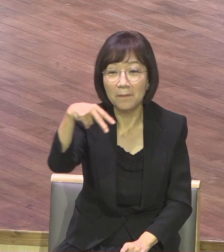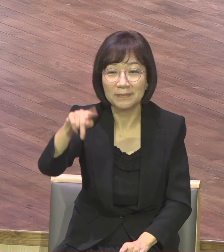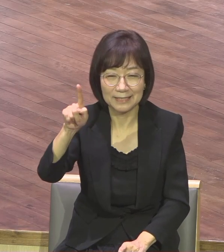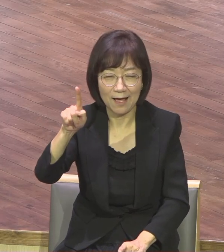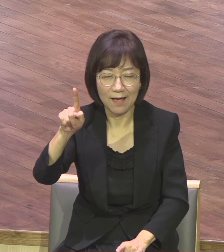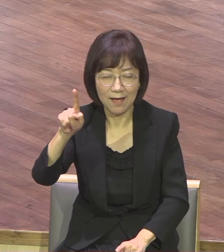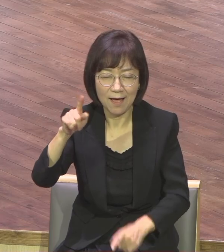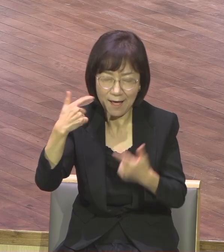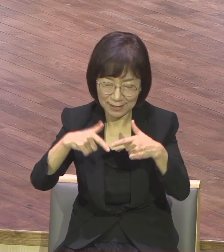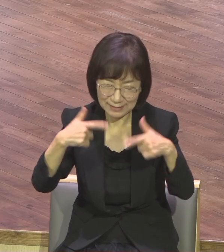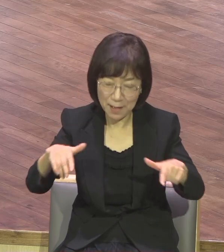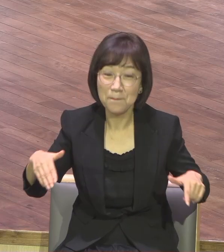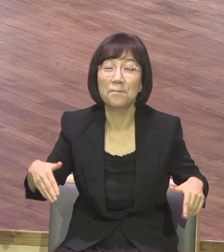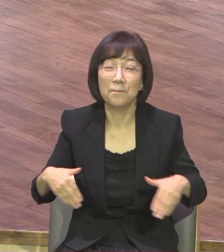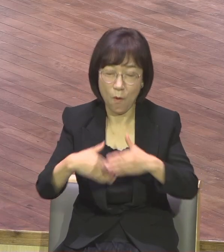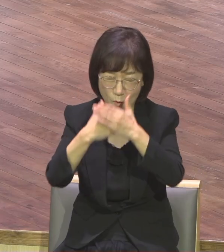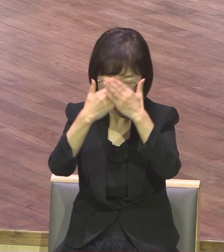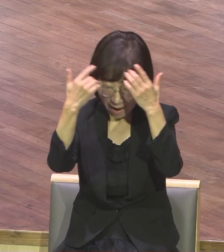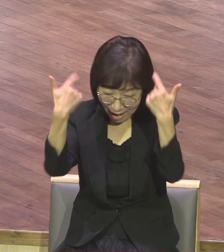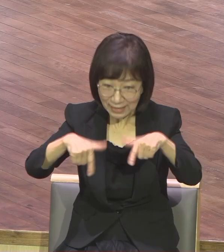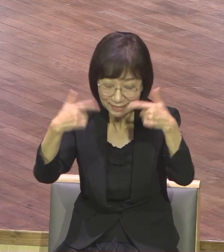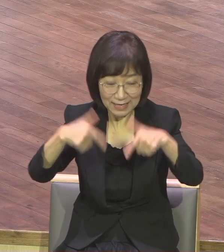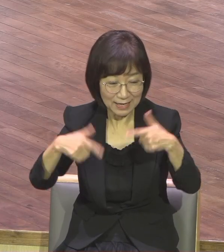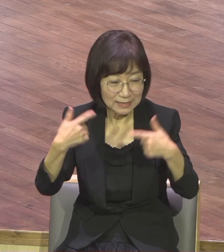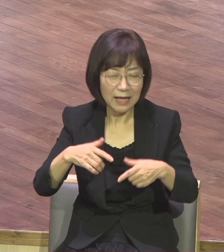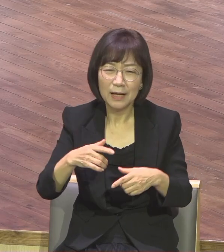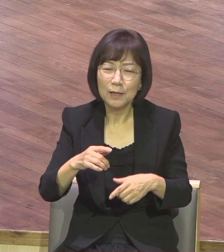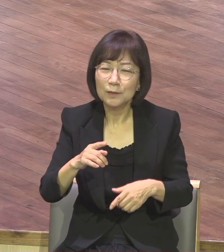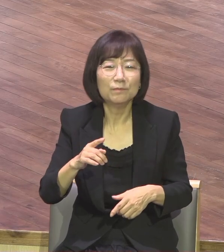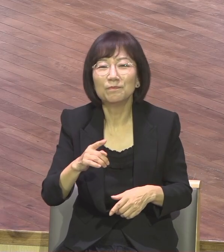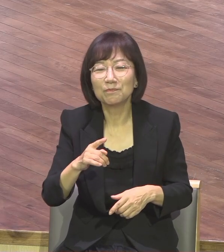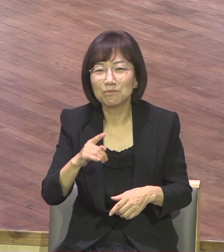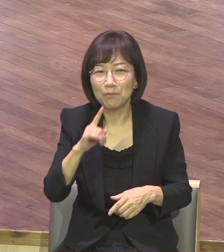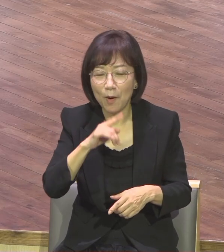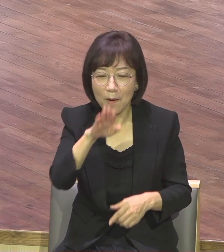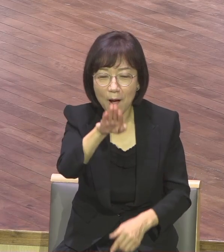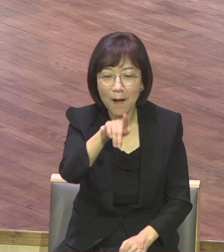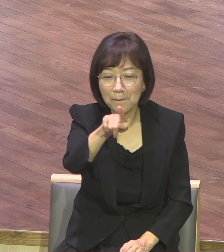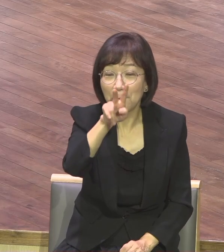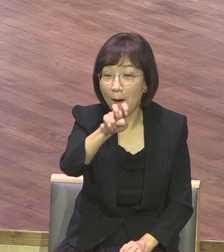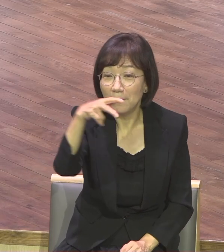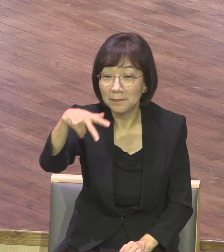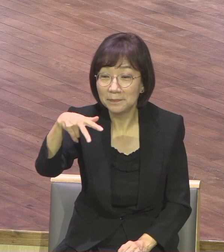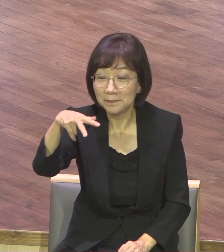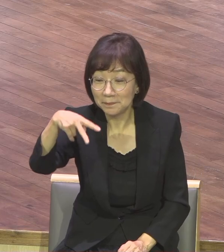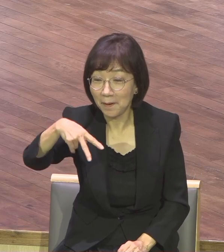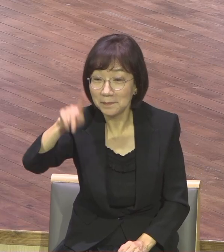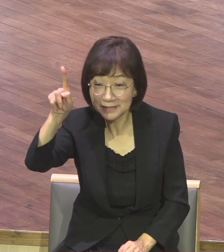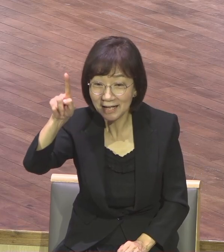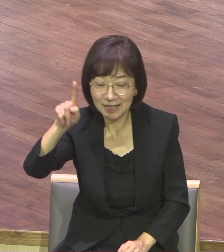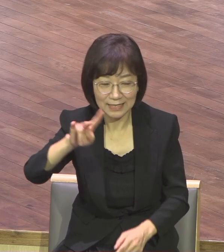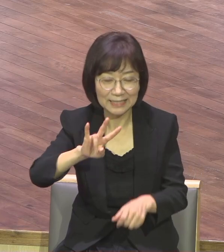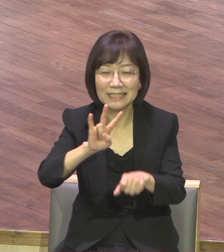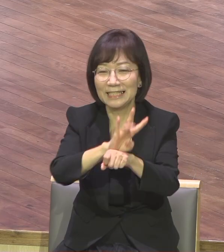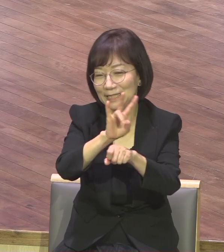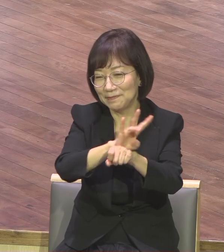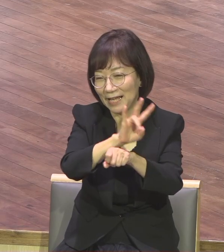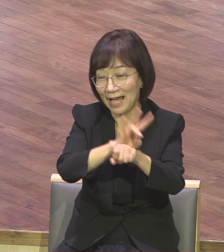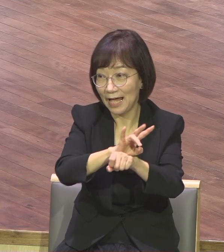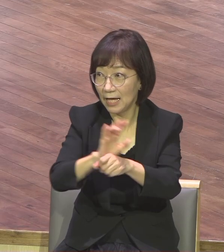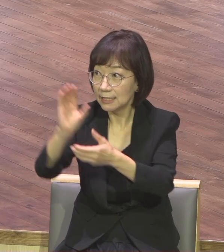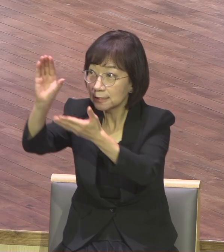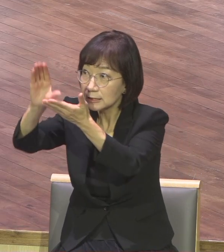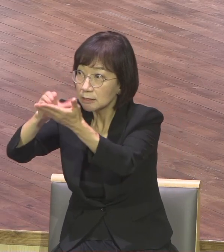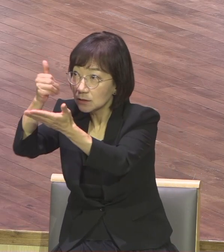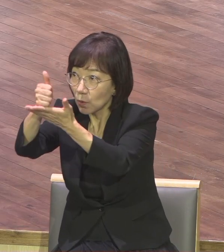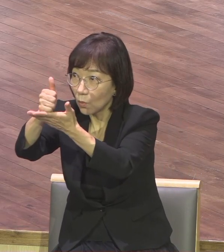이 표현은요 무슨 뜻인가 하면 24말 24, 범사라마 24, 그리스도가 내 마음과 생각 속에 24가